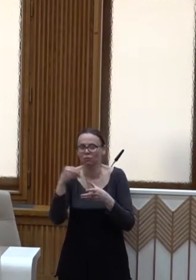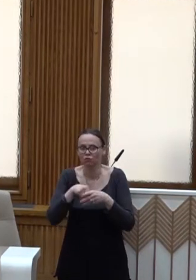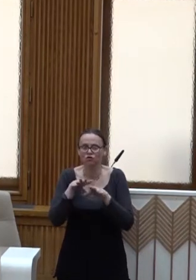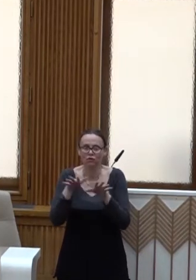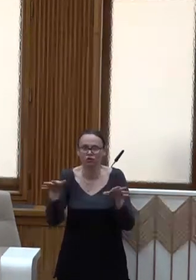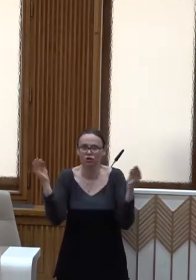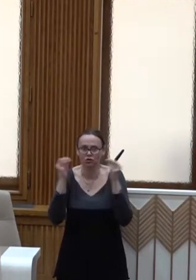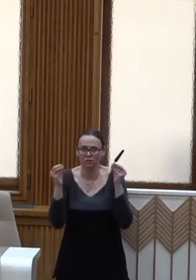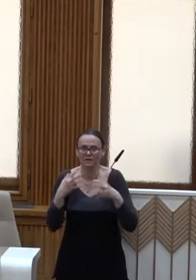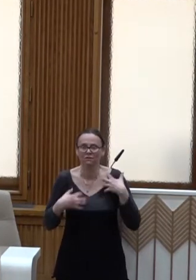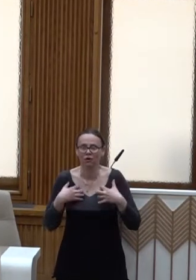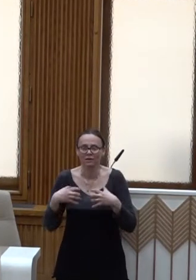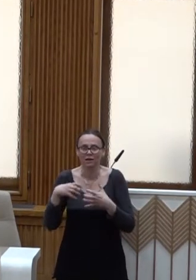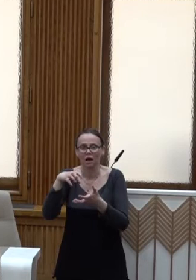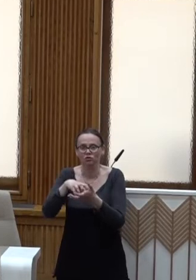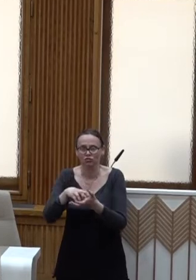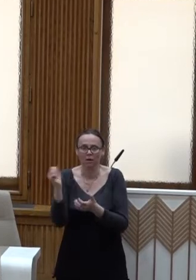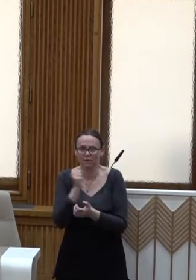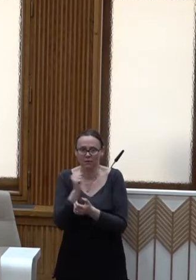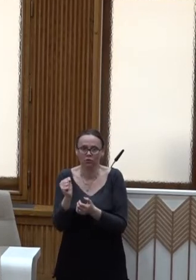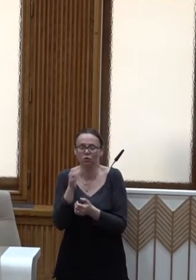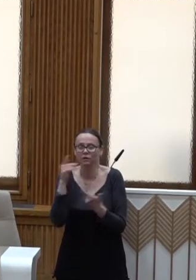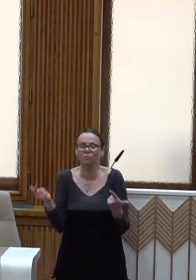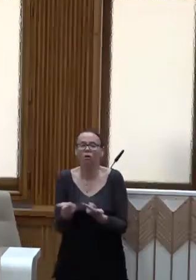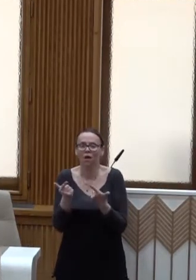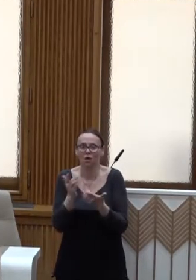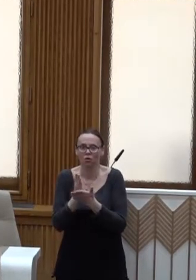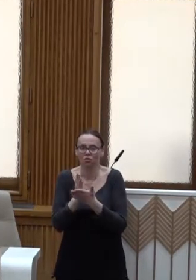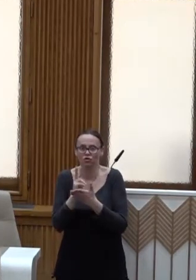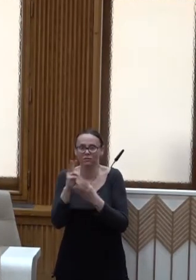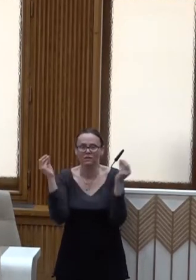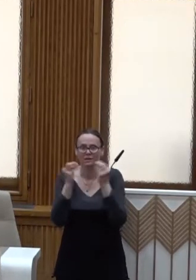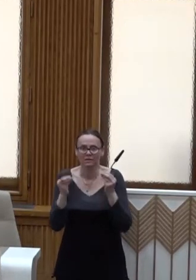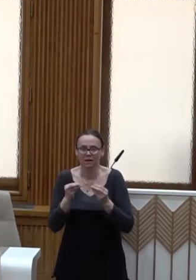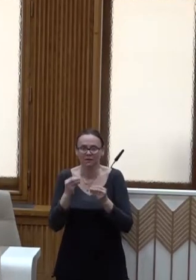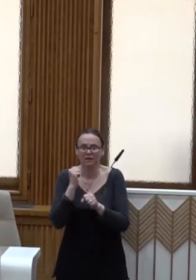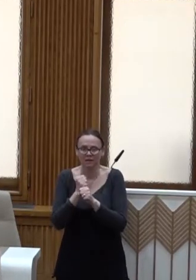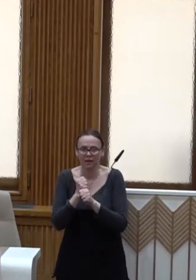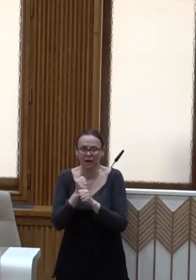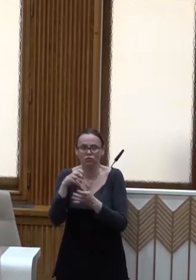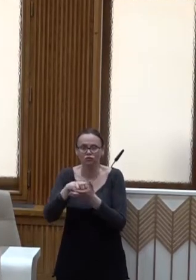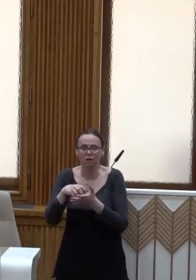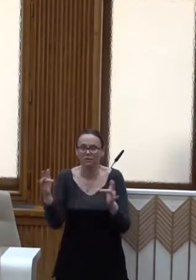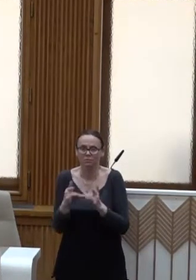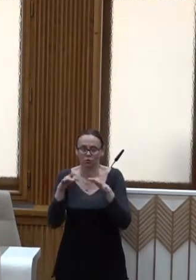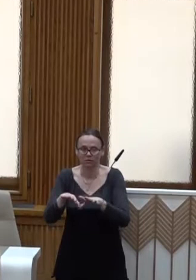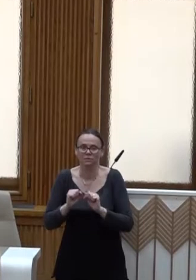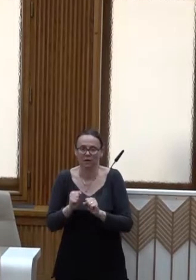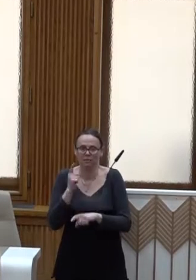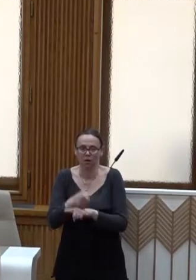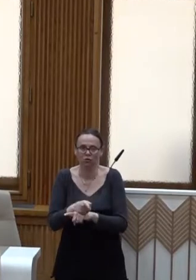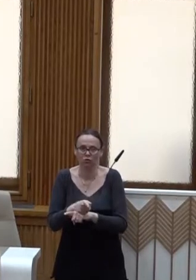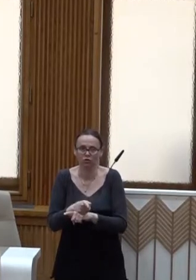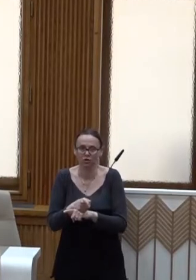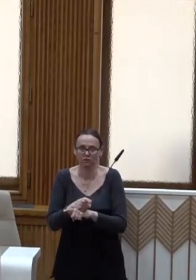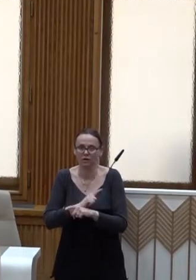širšo sestavo kriznega štaba zato, da bo lahko že v sestavi dela štaba sproti sprejemala odločitve.